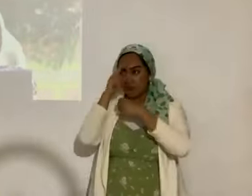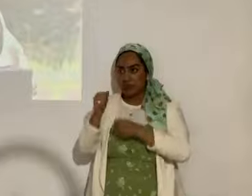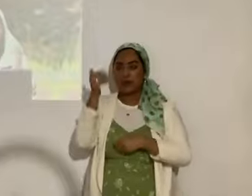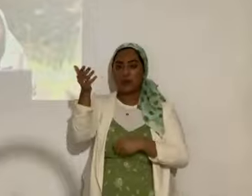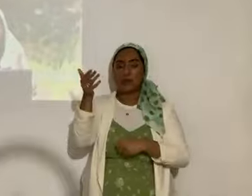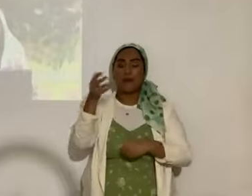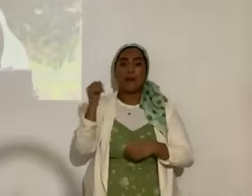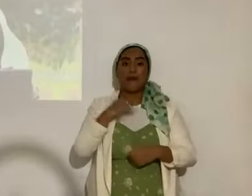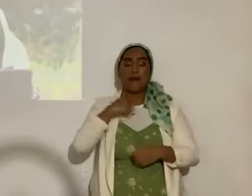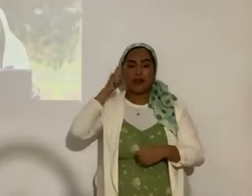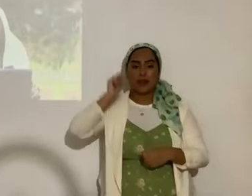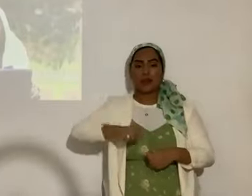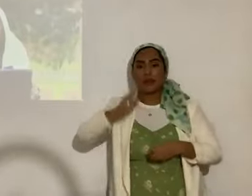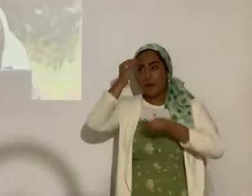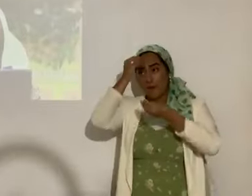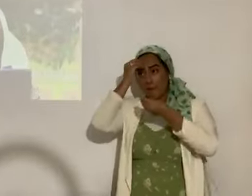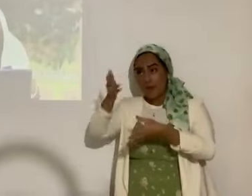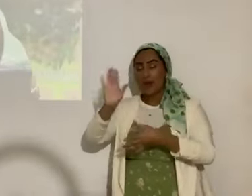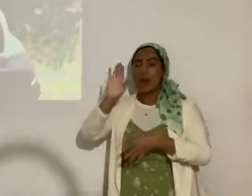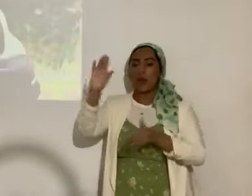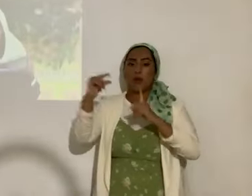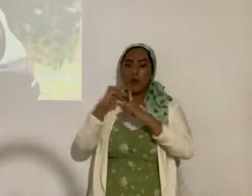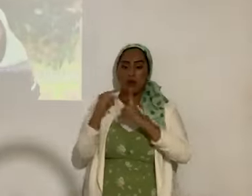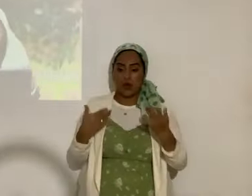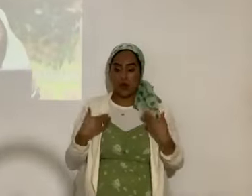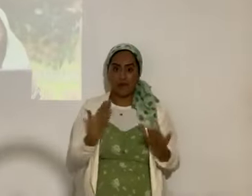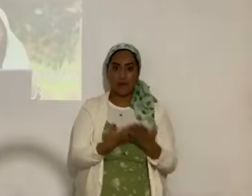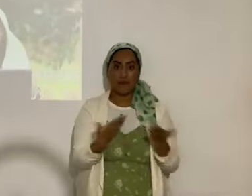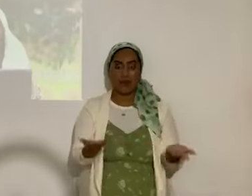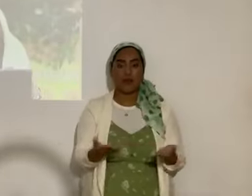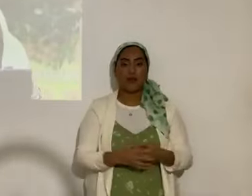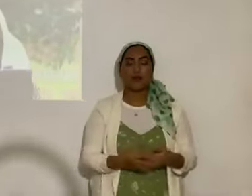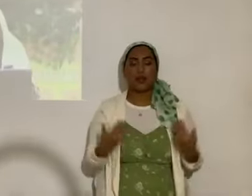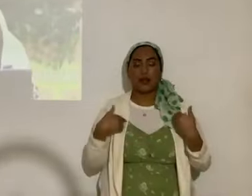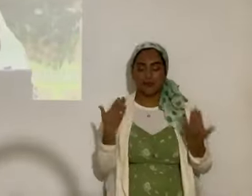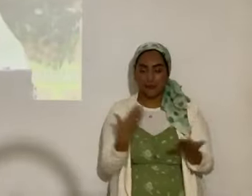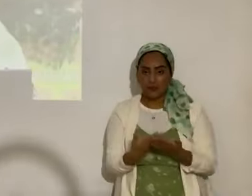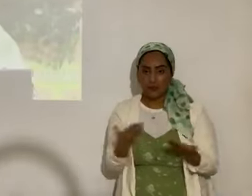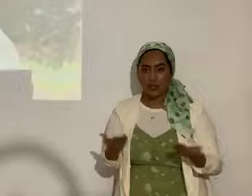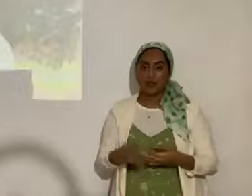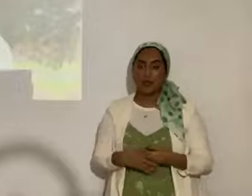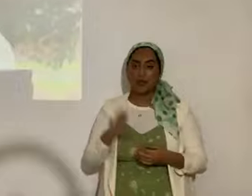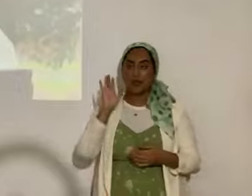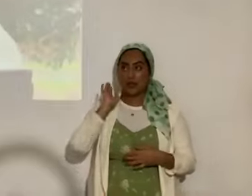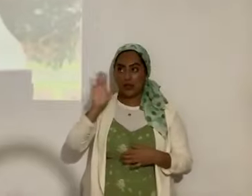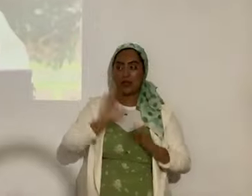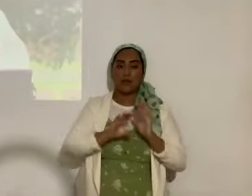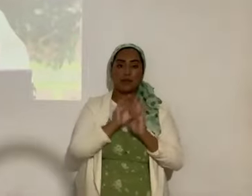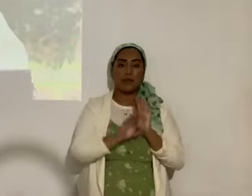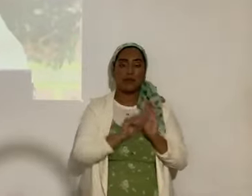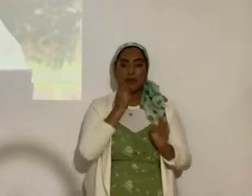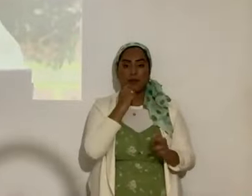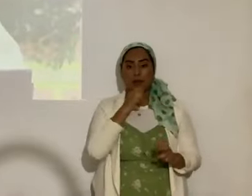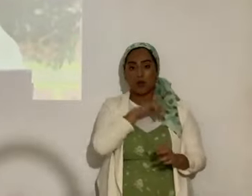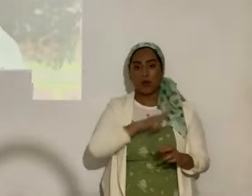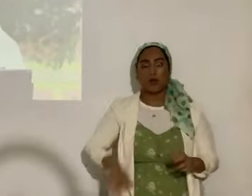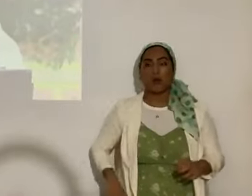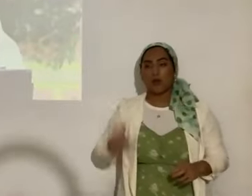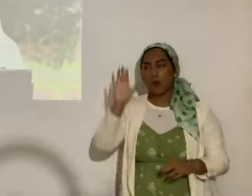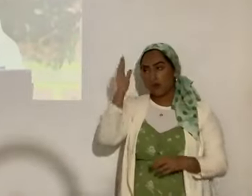señorío y yo Debo de obedecer sus palabras aquí están aquí están sus mandamientos el señor